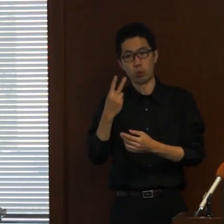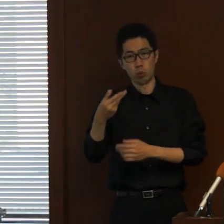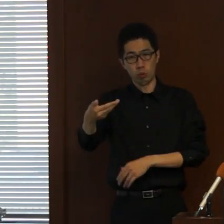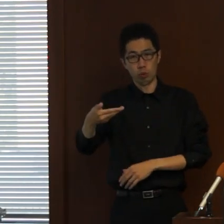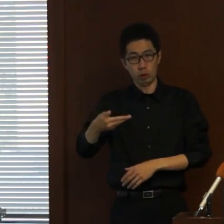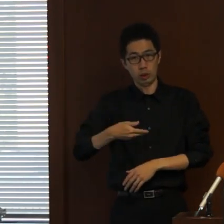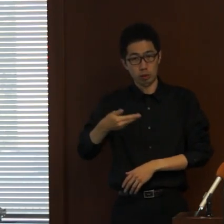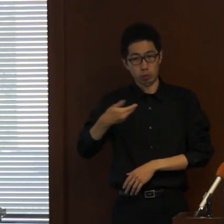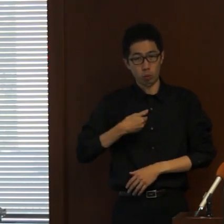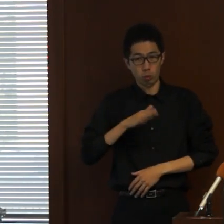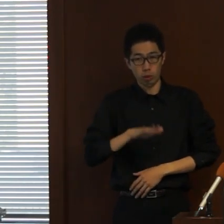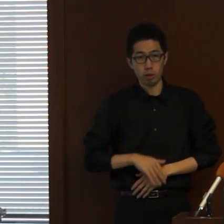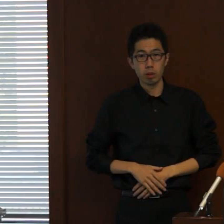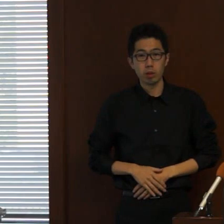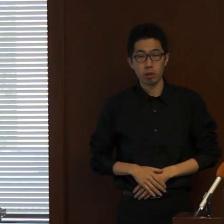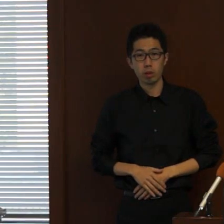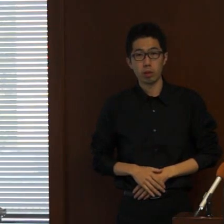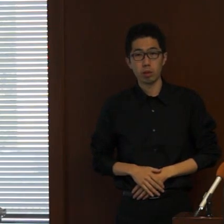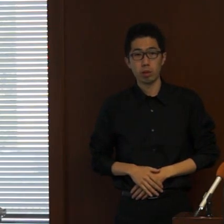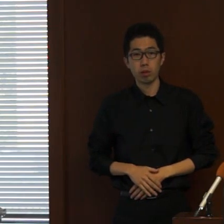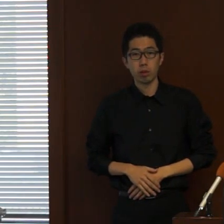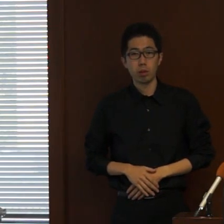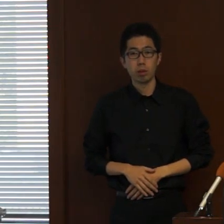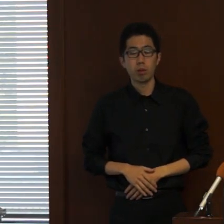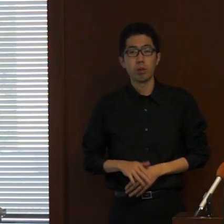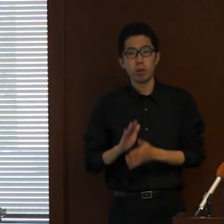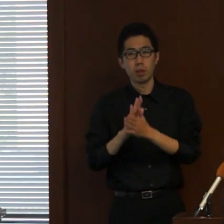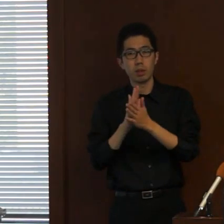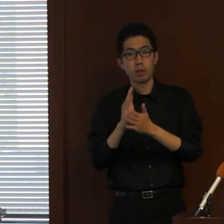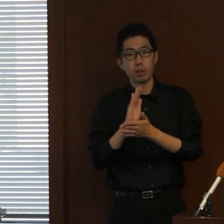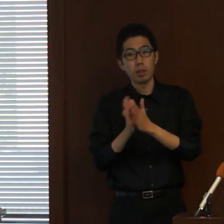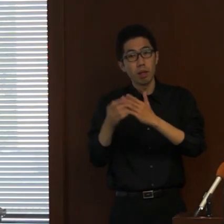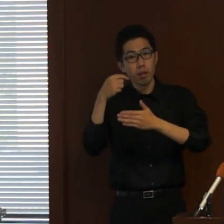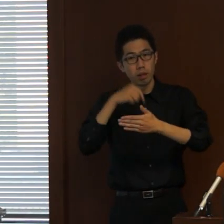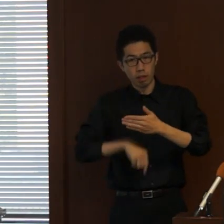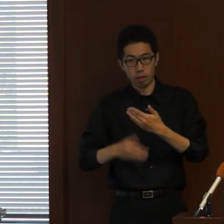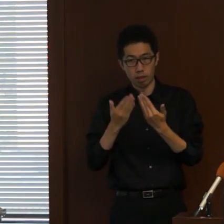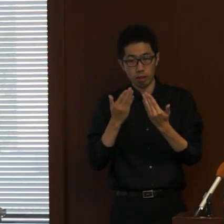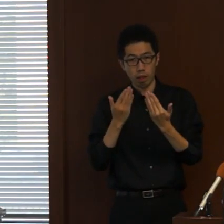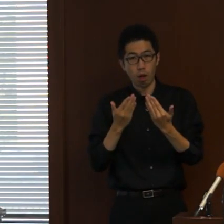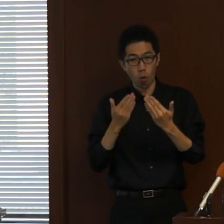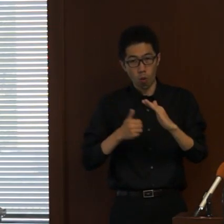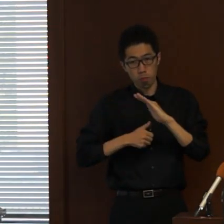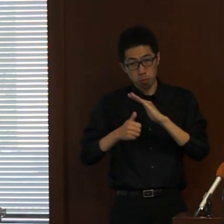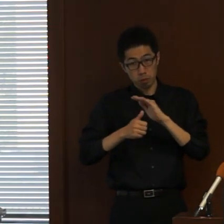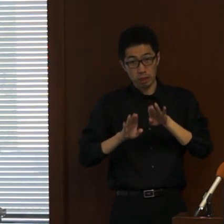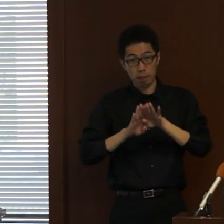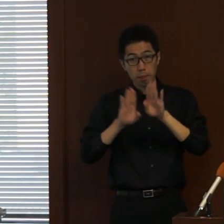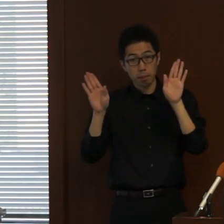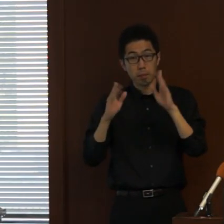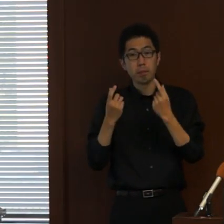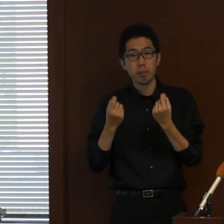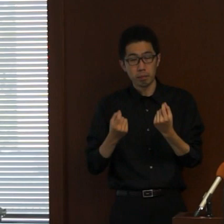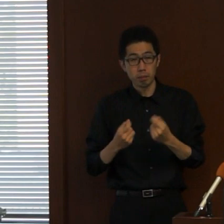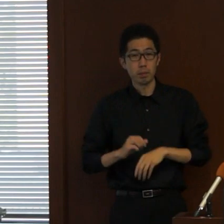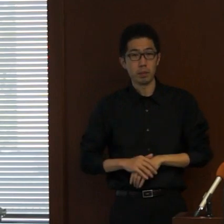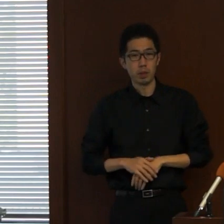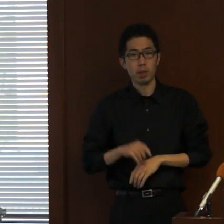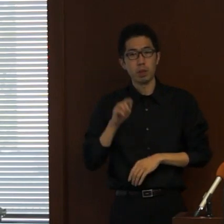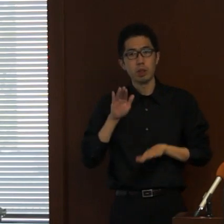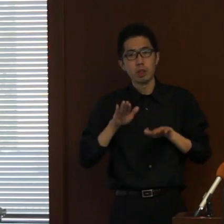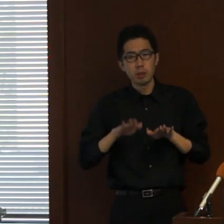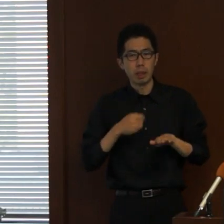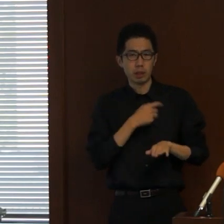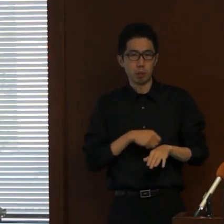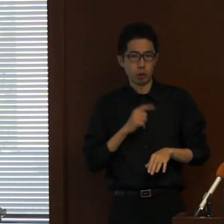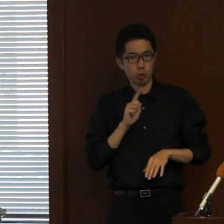頭でも言及があったんですけれども、今日から県内の学校が大会、しました。この日を迎えて改めて今のお気持